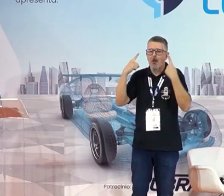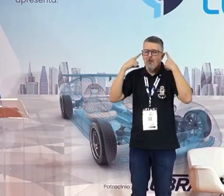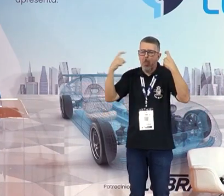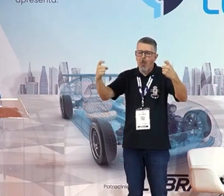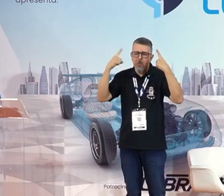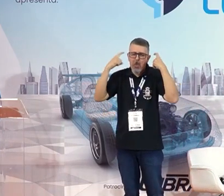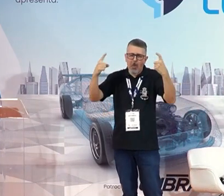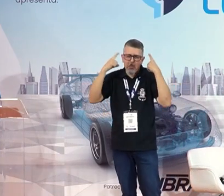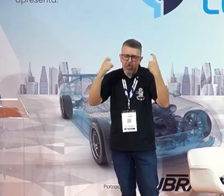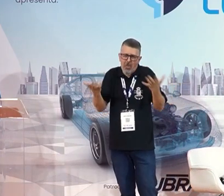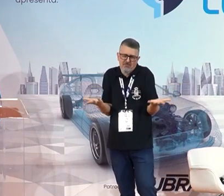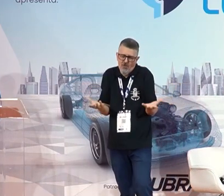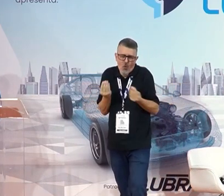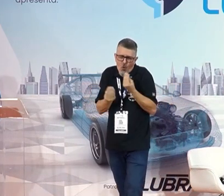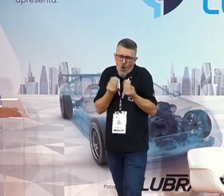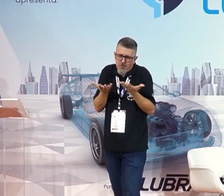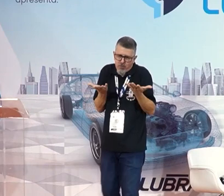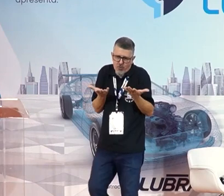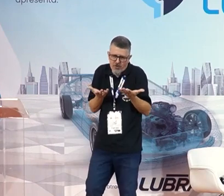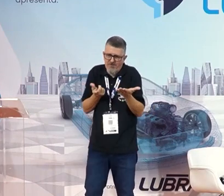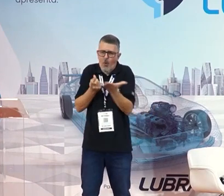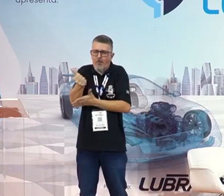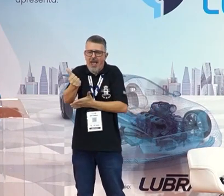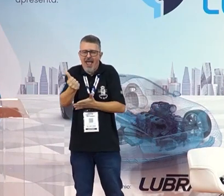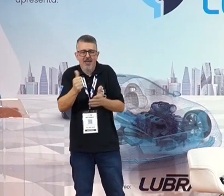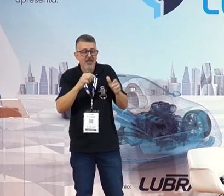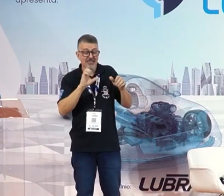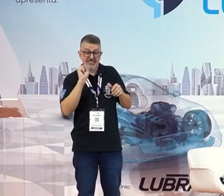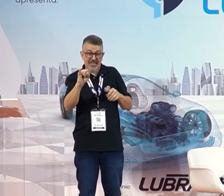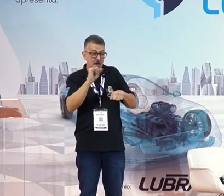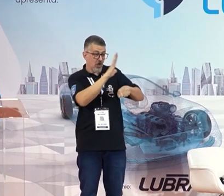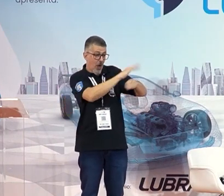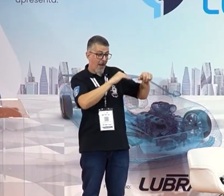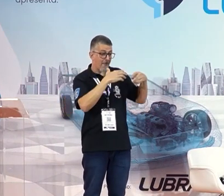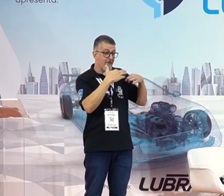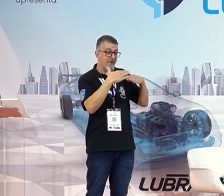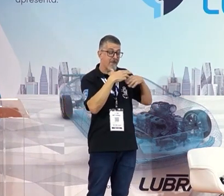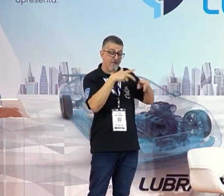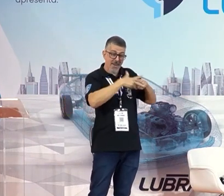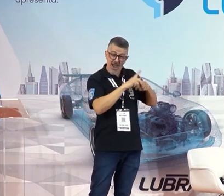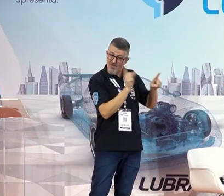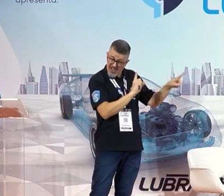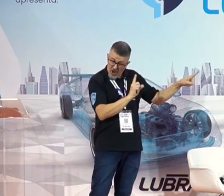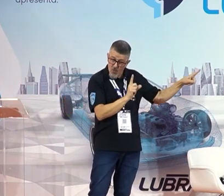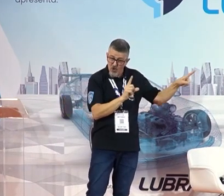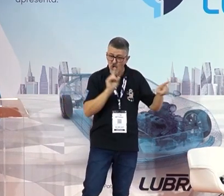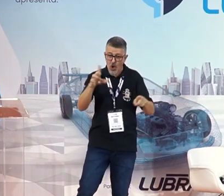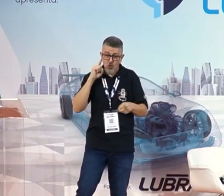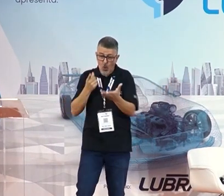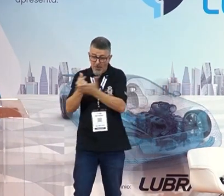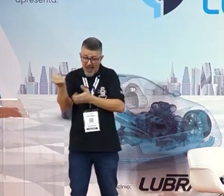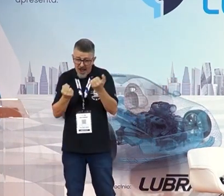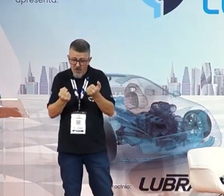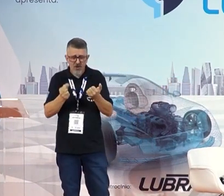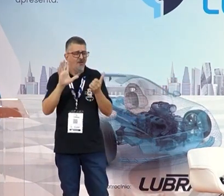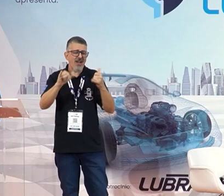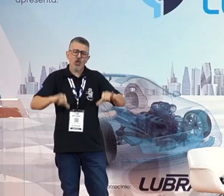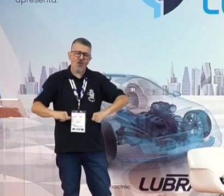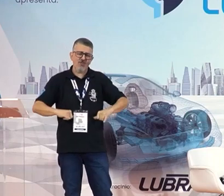pode ouvir um barulho e descobrir alguma coisa e o surdo não. E esse mecânico, ele